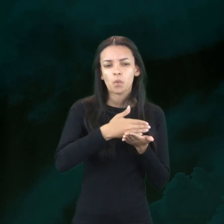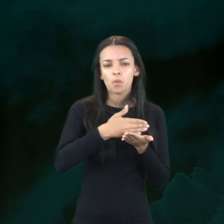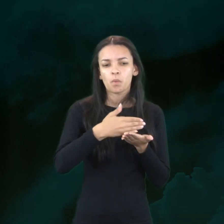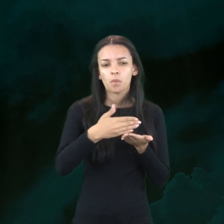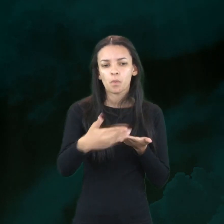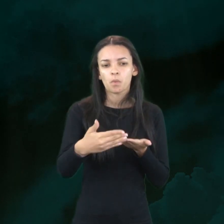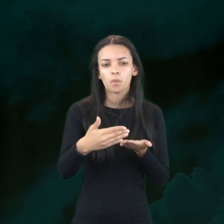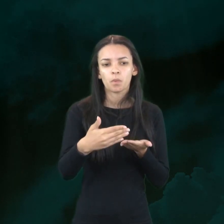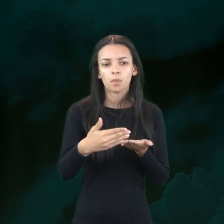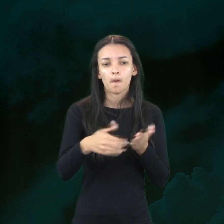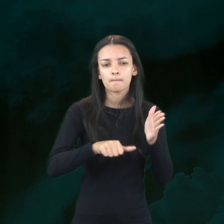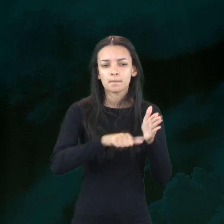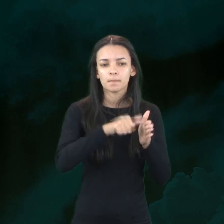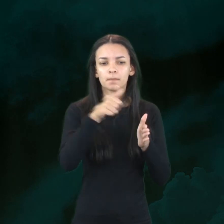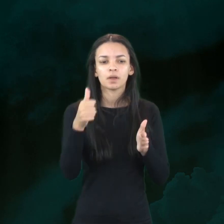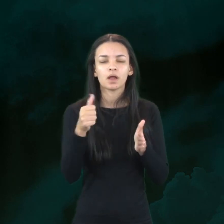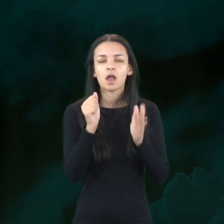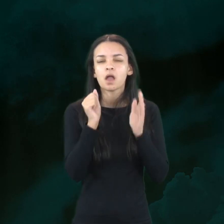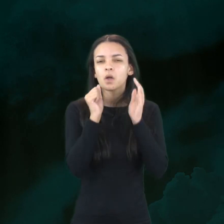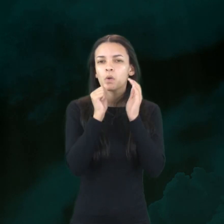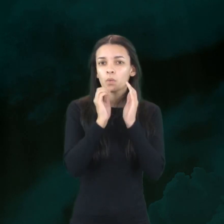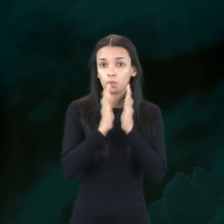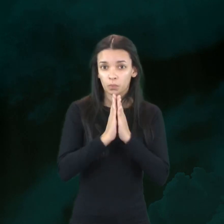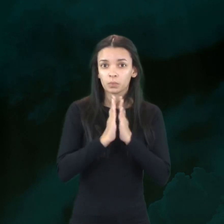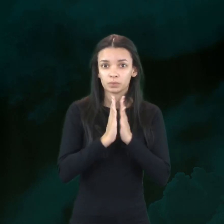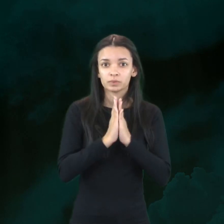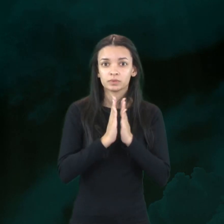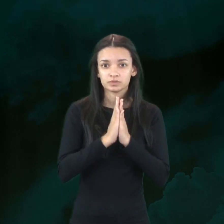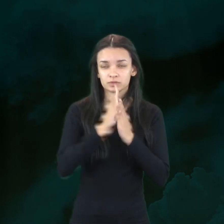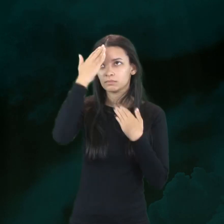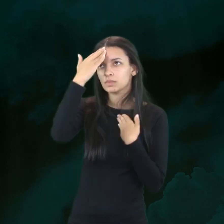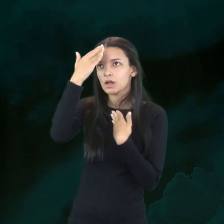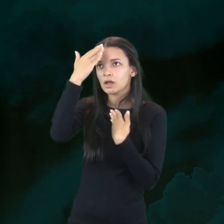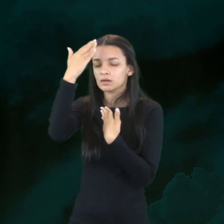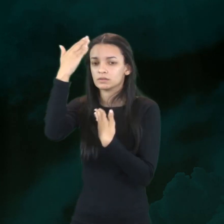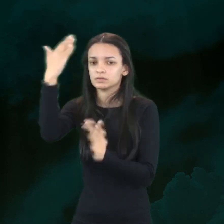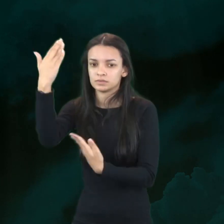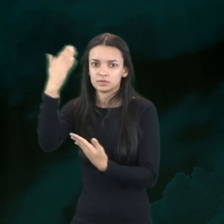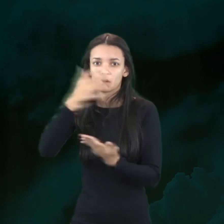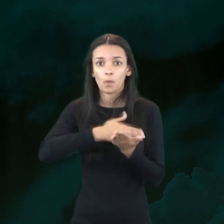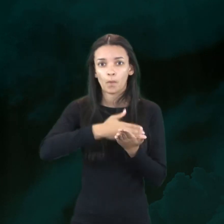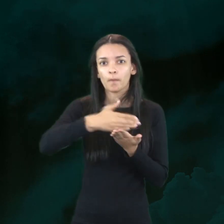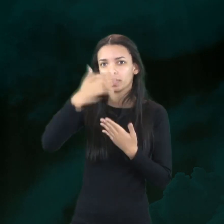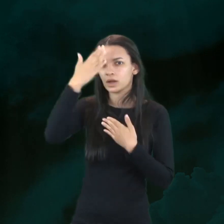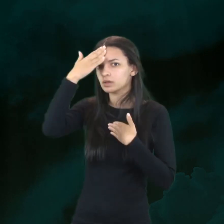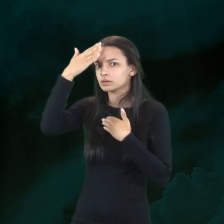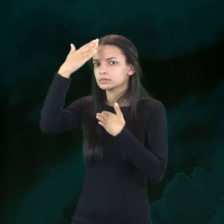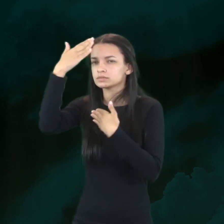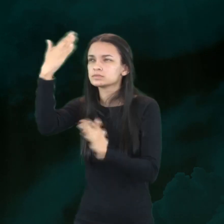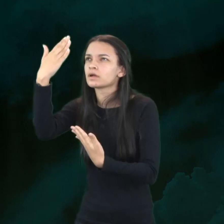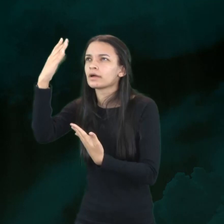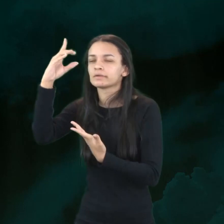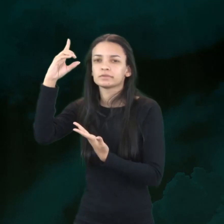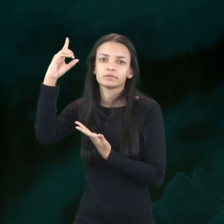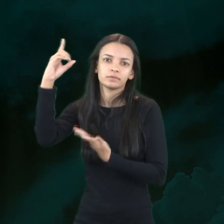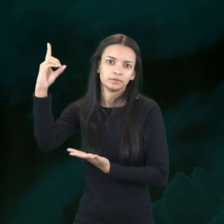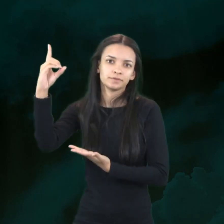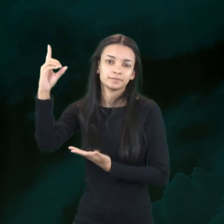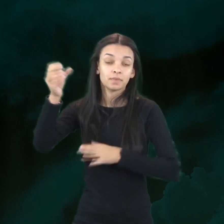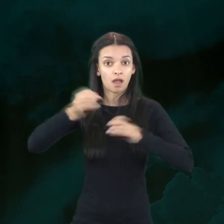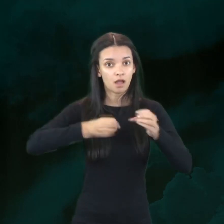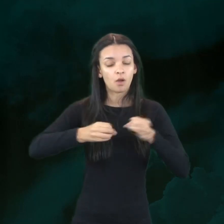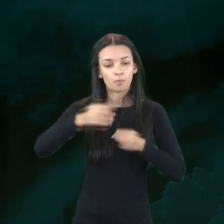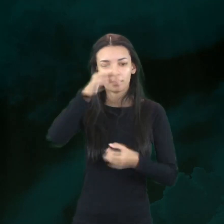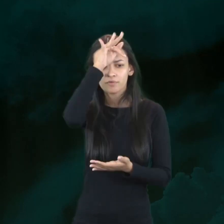já li, tá? Paulo começa dando graças a Deus, né, pela obra de fé,